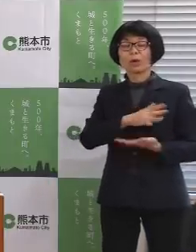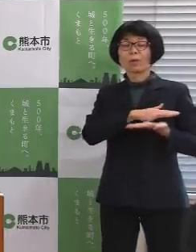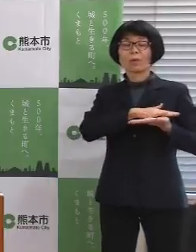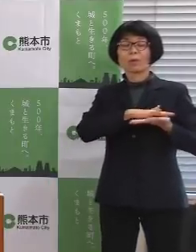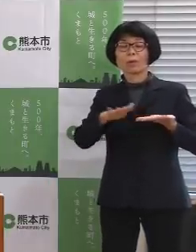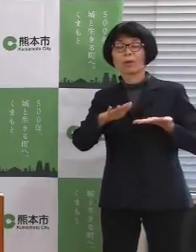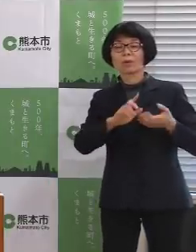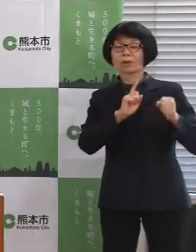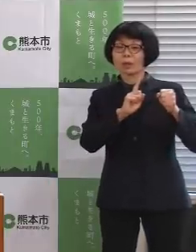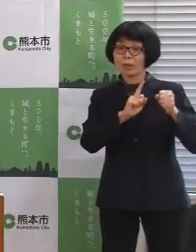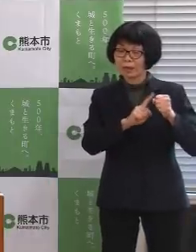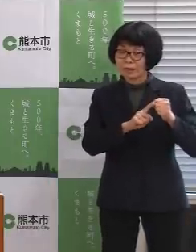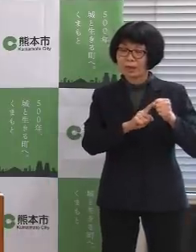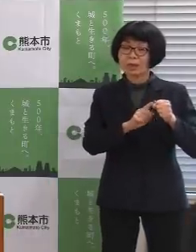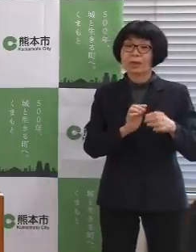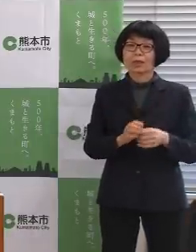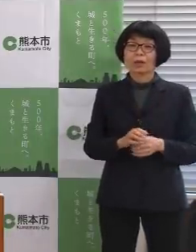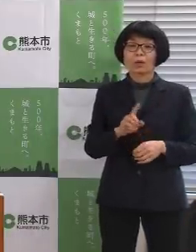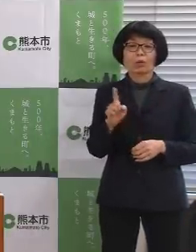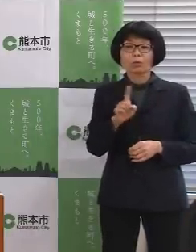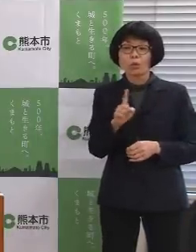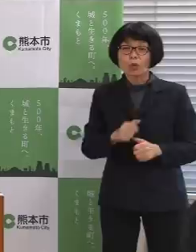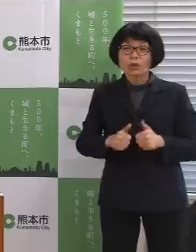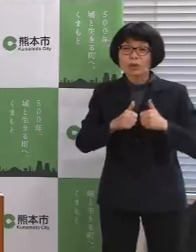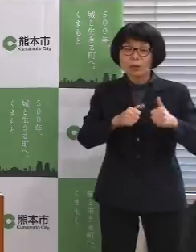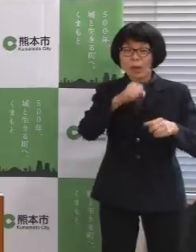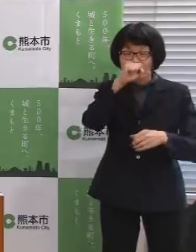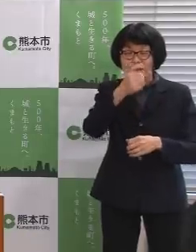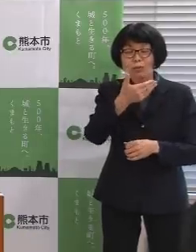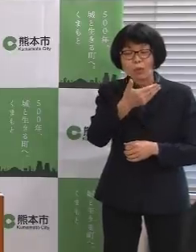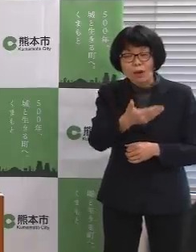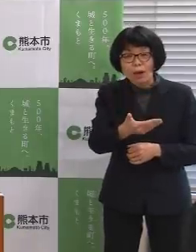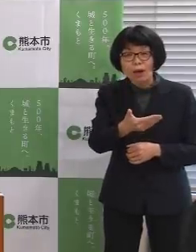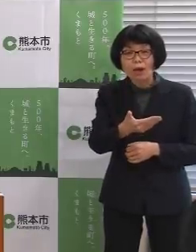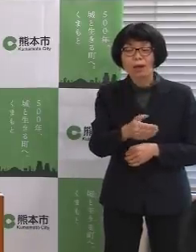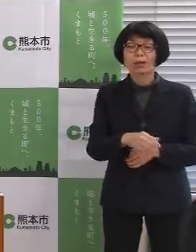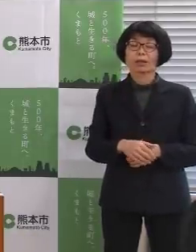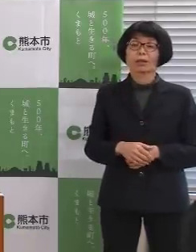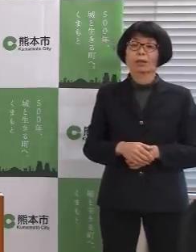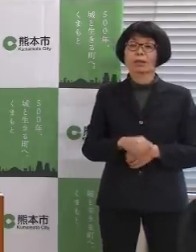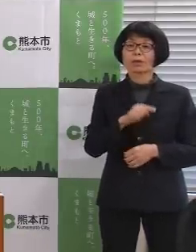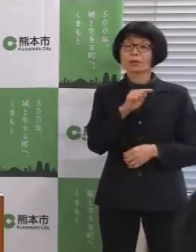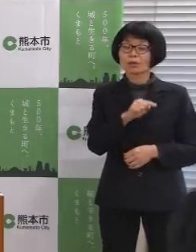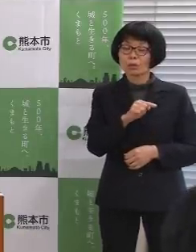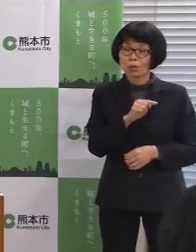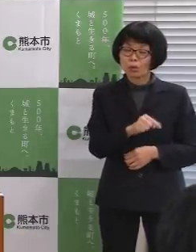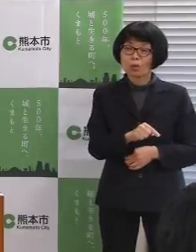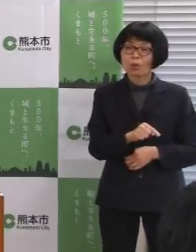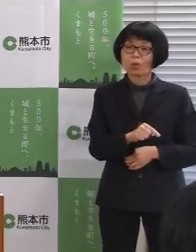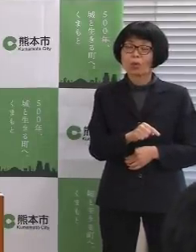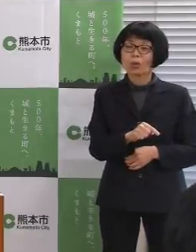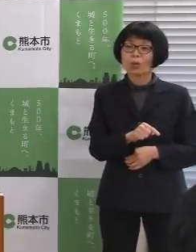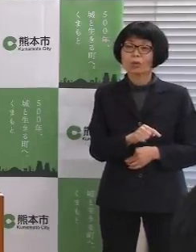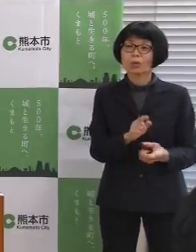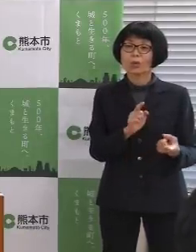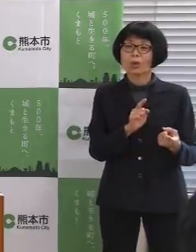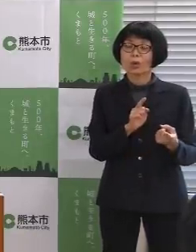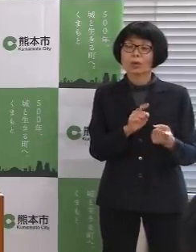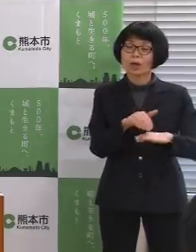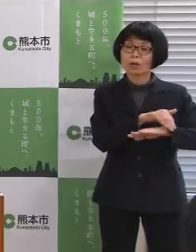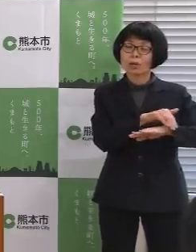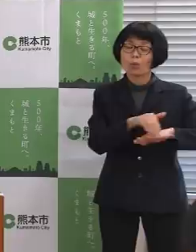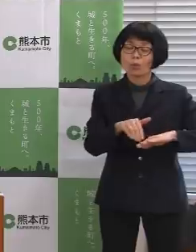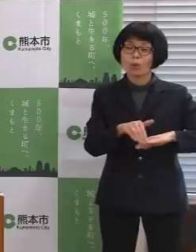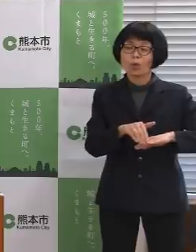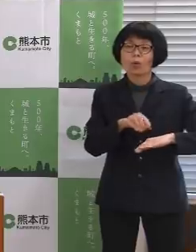うふうな方がこうどこに行ったらいいのかとか、そういうのを示すとか、そういった対策をホームページ